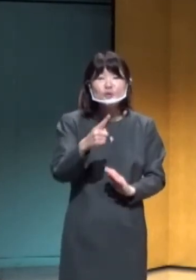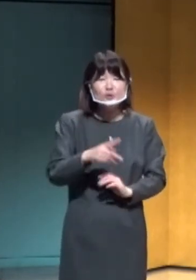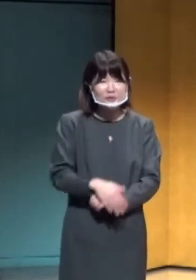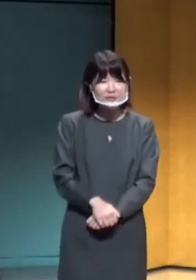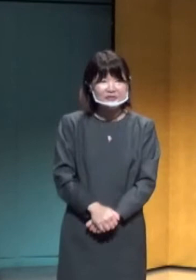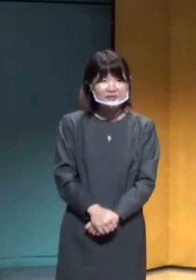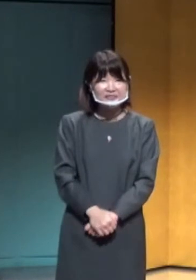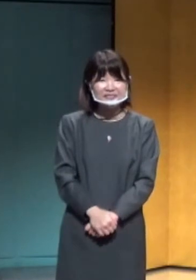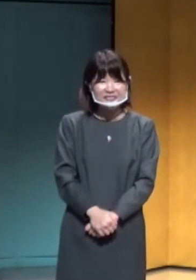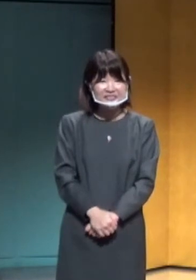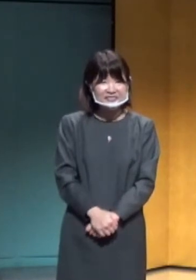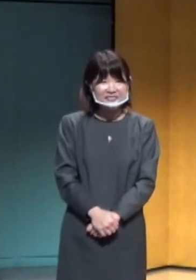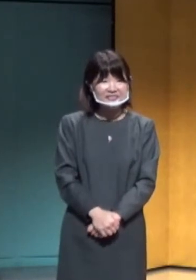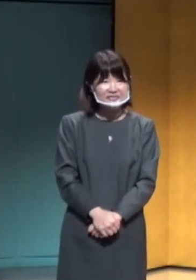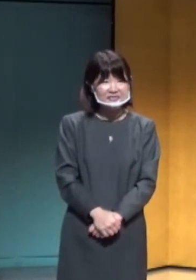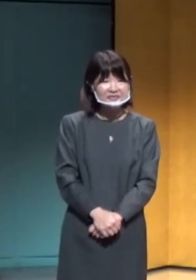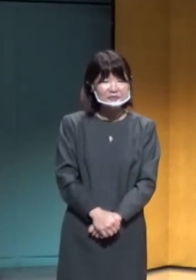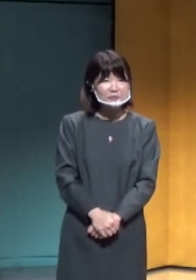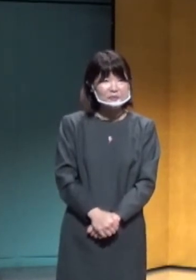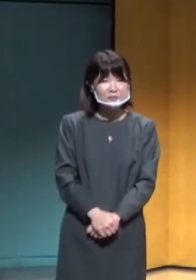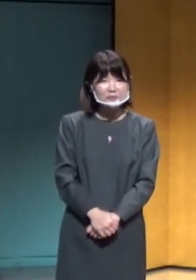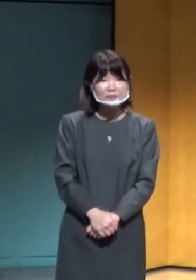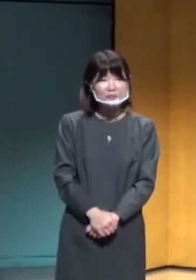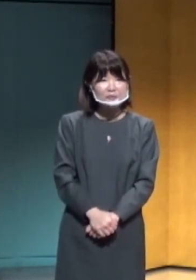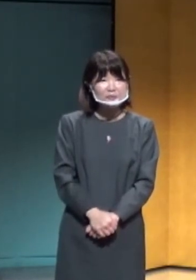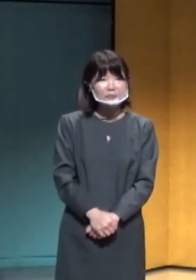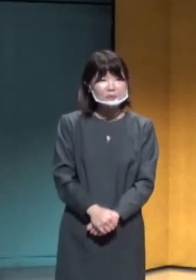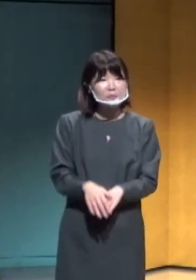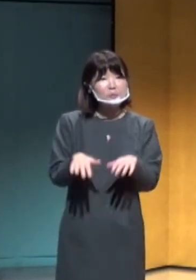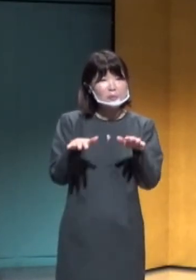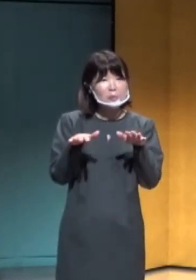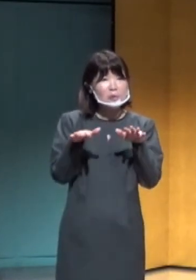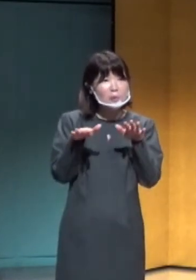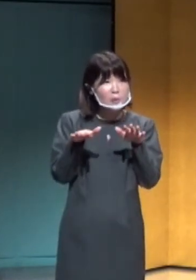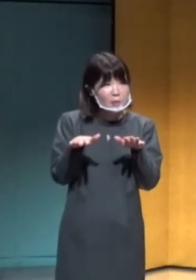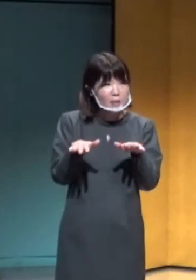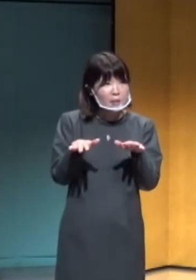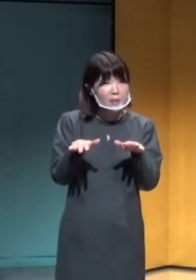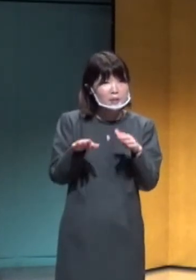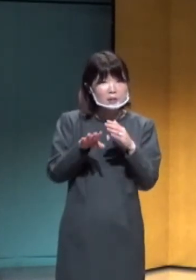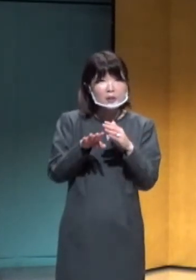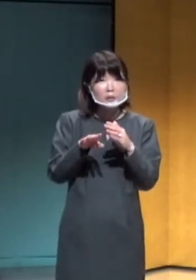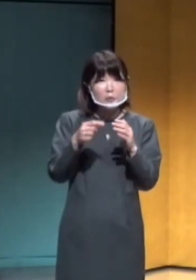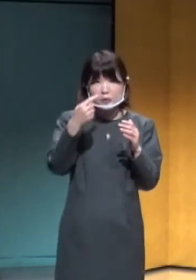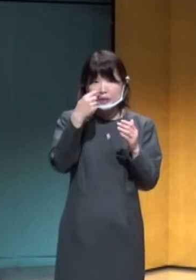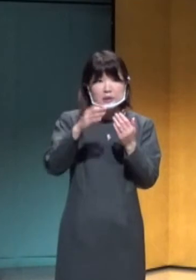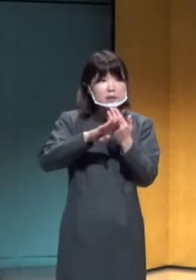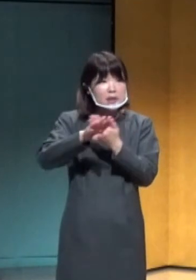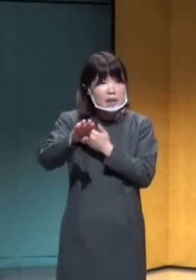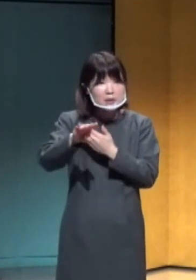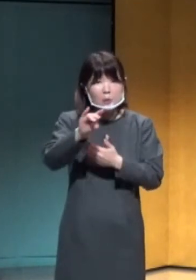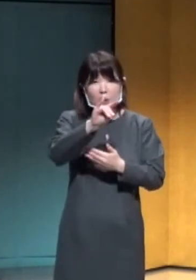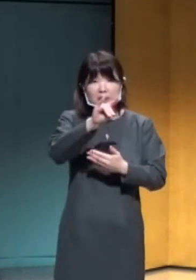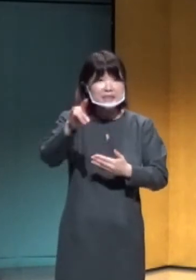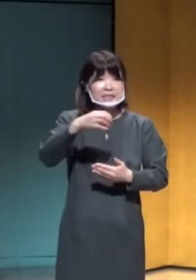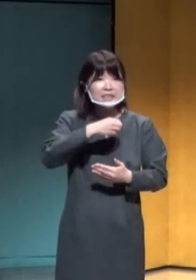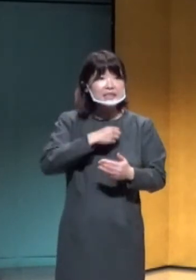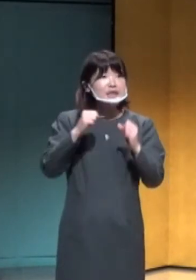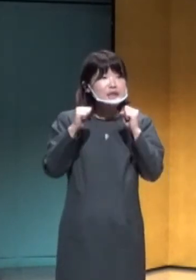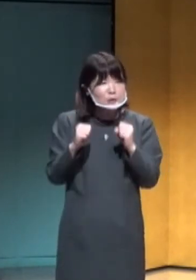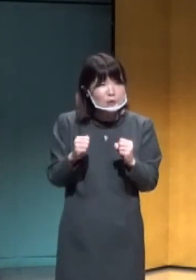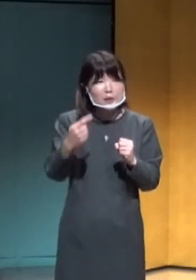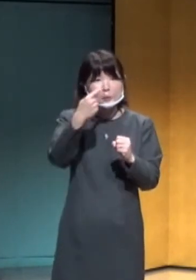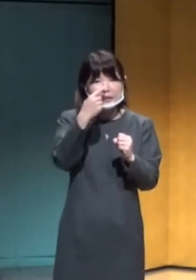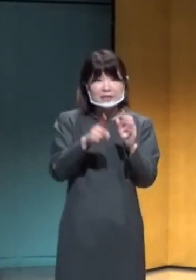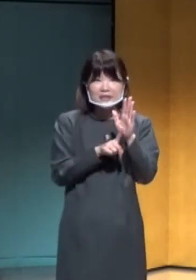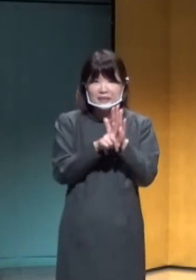すいません、本日は私の他にも、市議会議員が参加しておりますが、代表して一